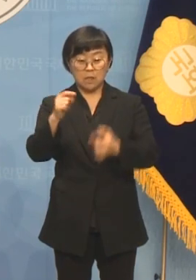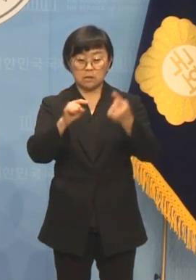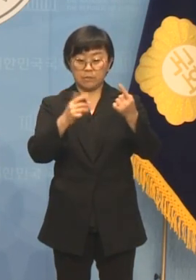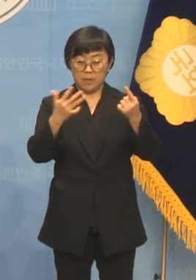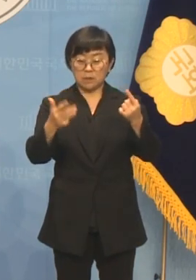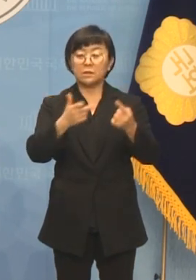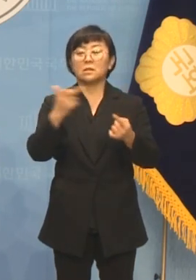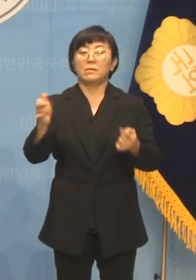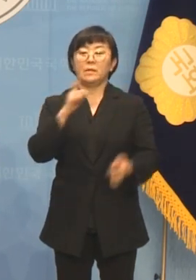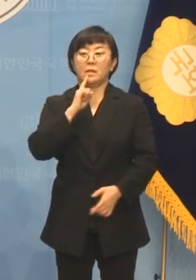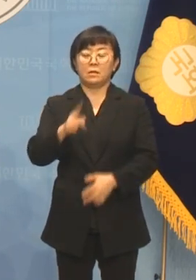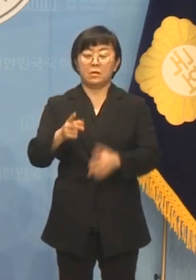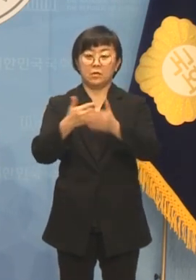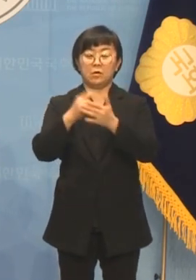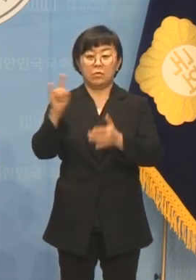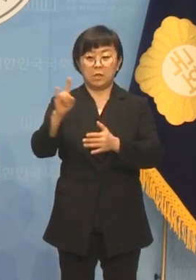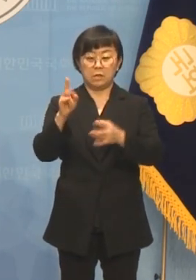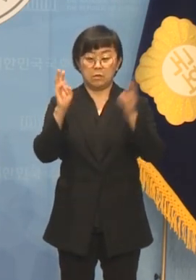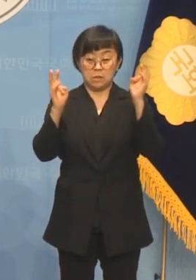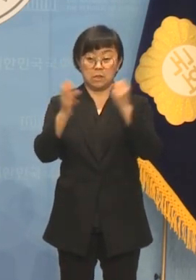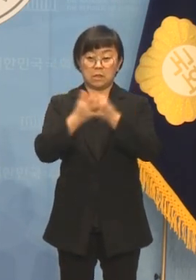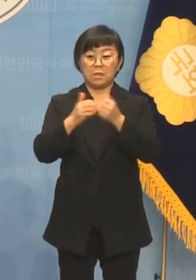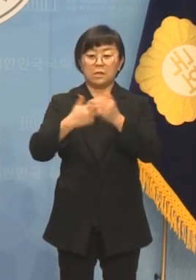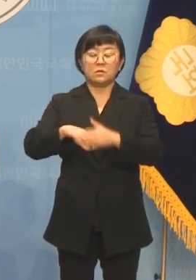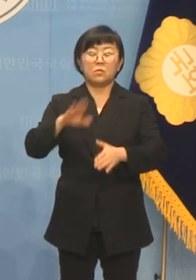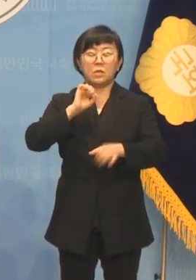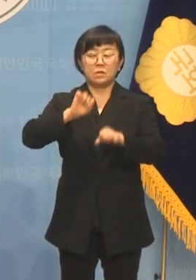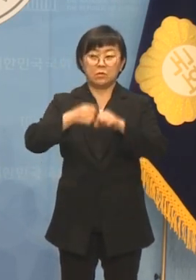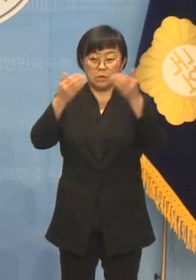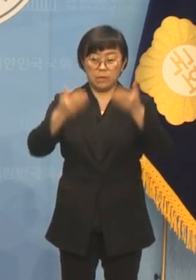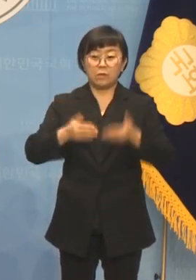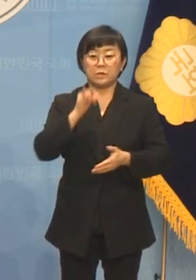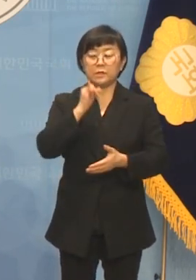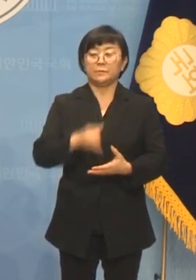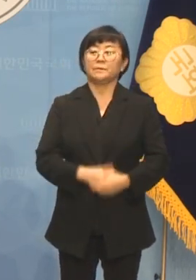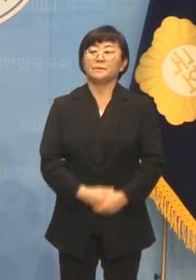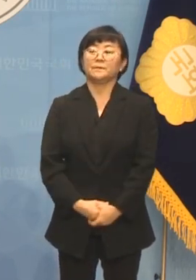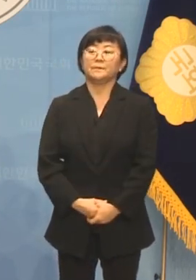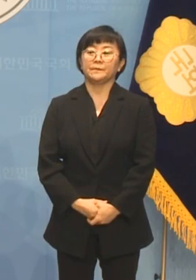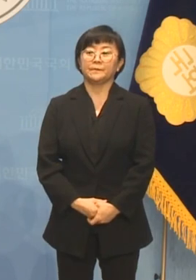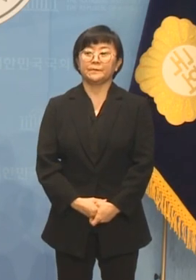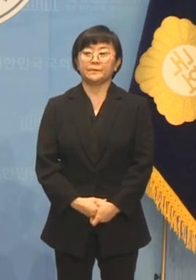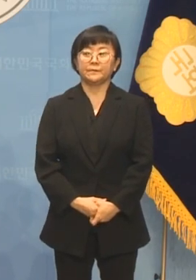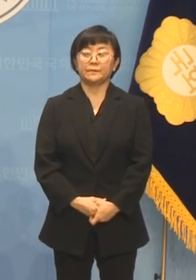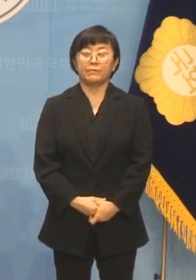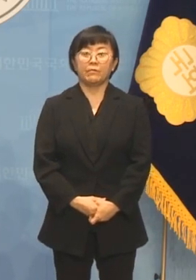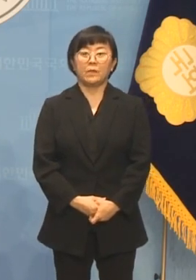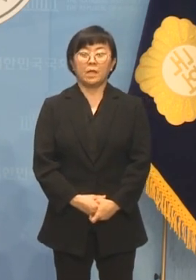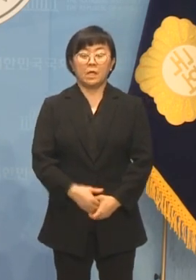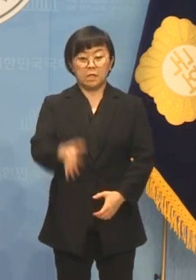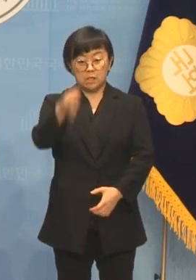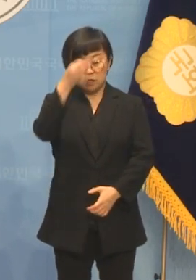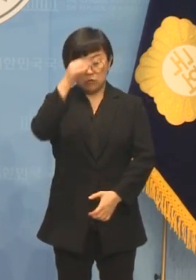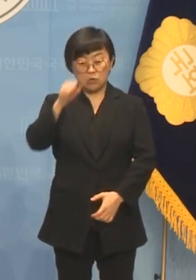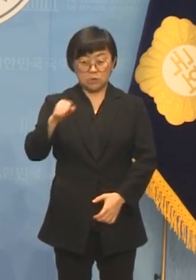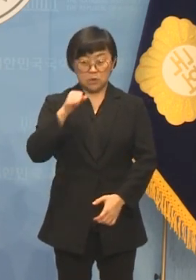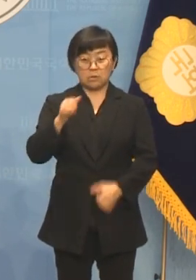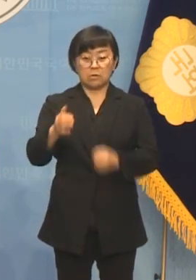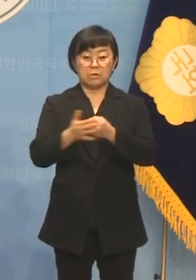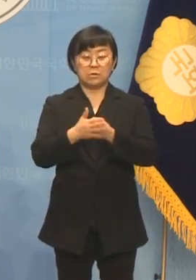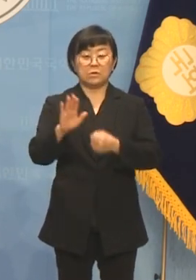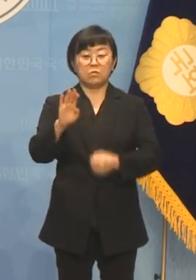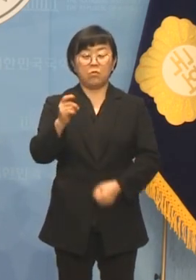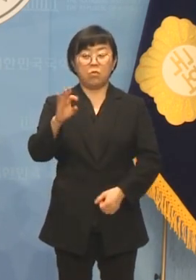감안하면 현대중공업은 이미 강력한 처분을 받고 있는 것입니다. 기술력은 월등한데